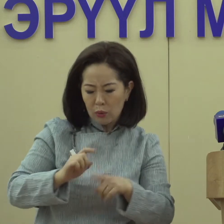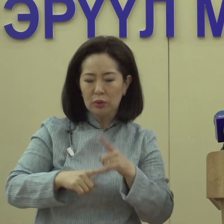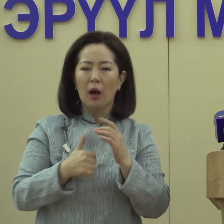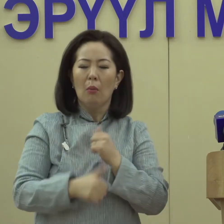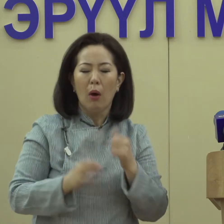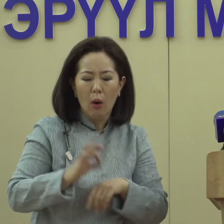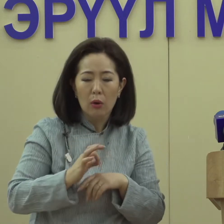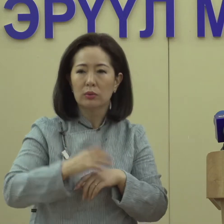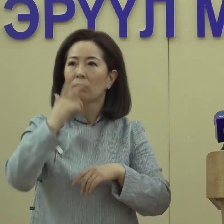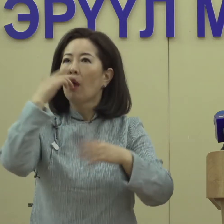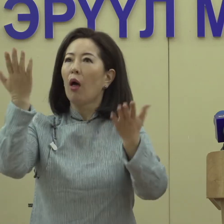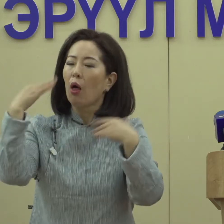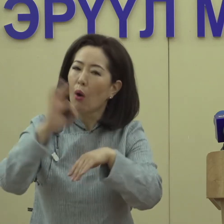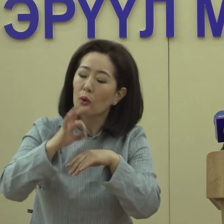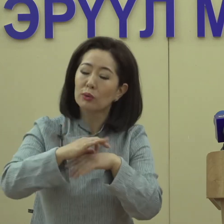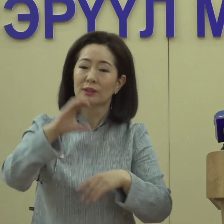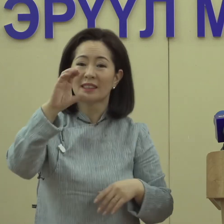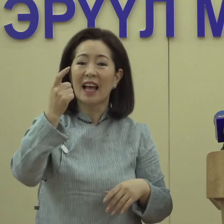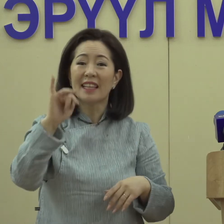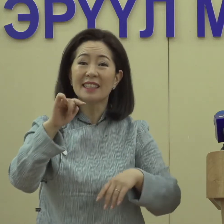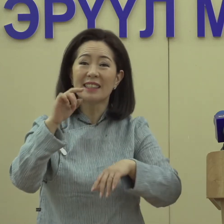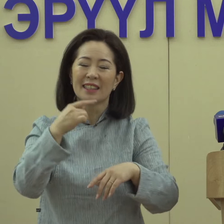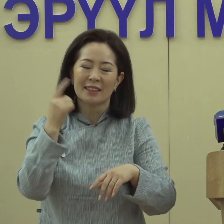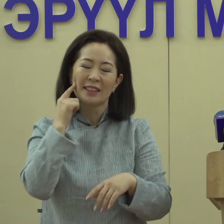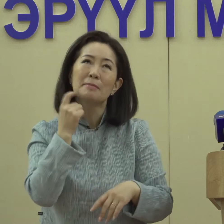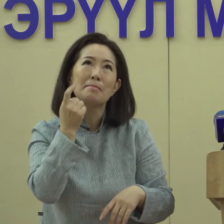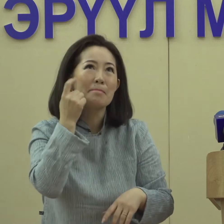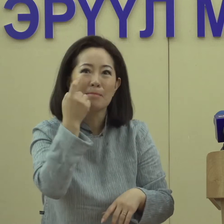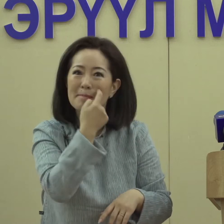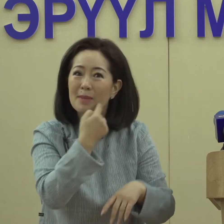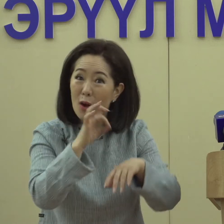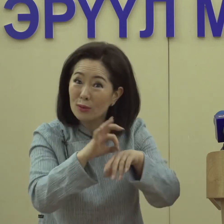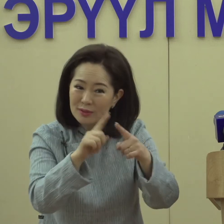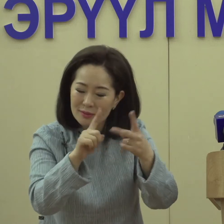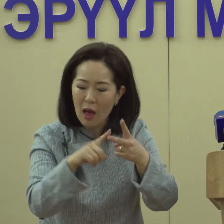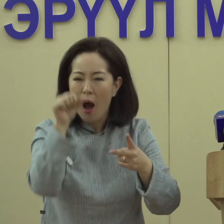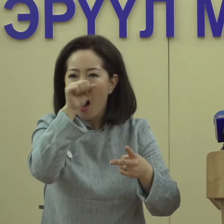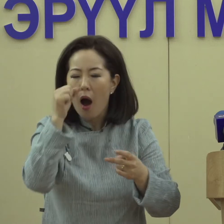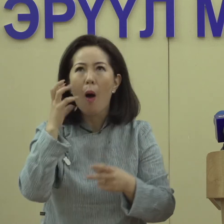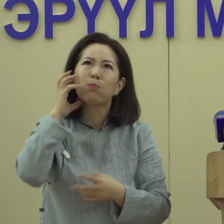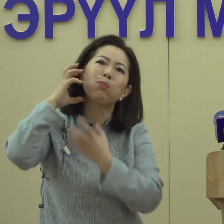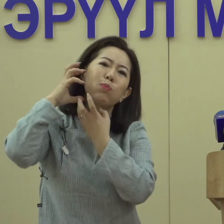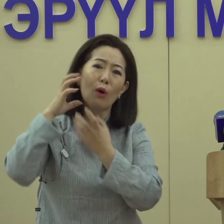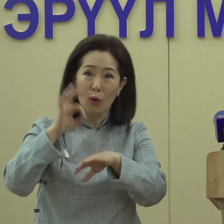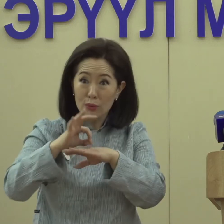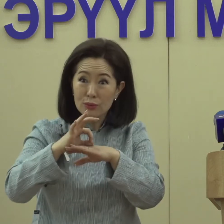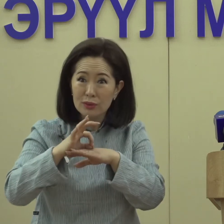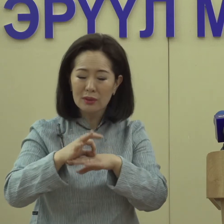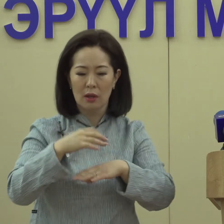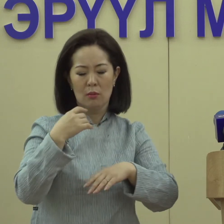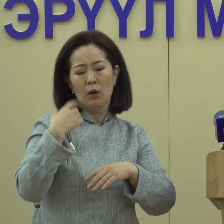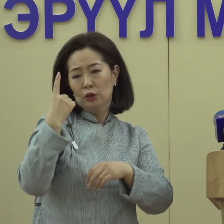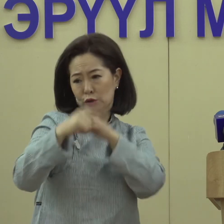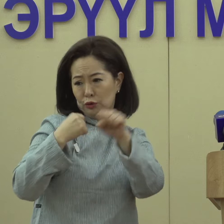томуу, салхин цэцэг, гар хөлөмний өвчин, ахаан хавдар зэрэг өвчлүүд бол өнгөрсөн оны мөн үе болон сүүлийн